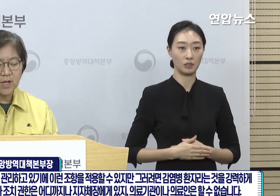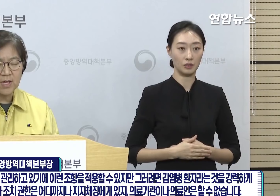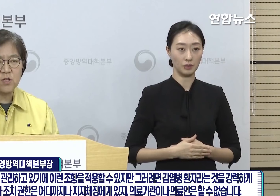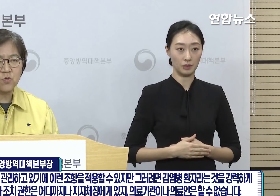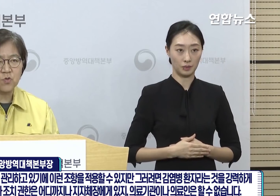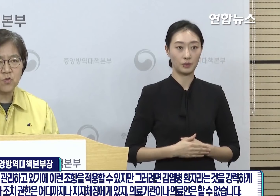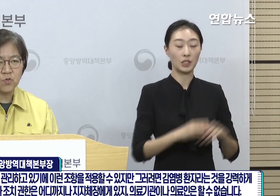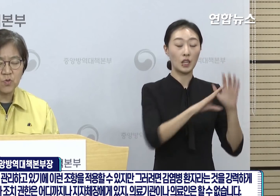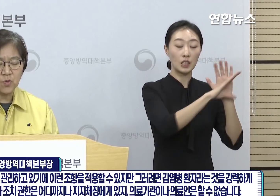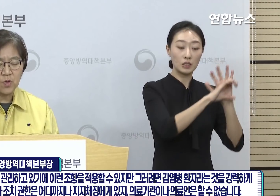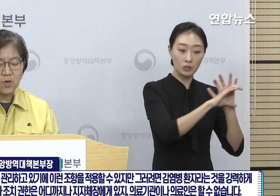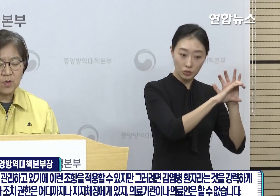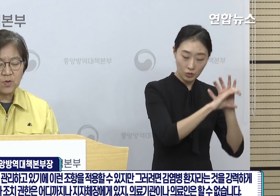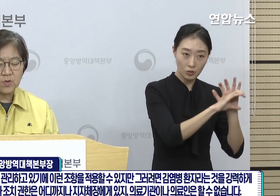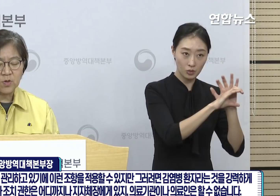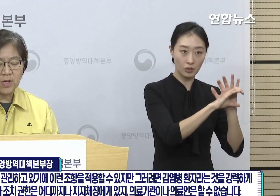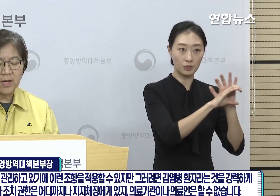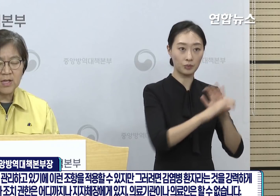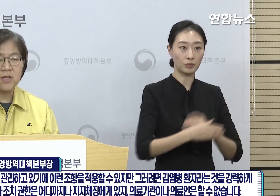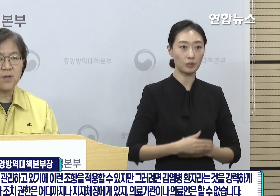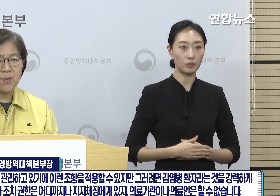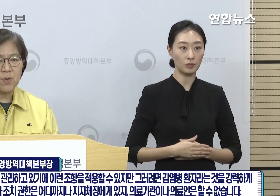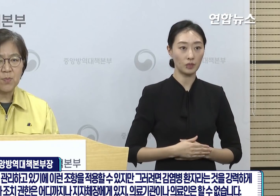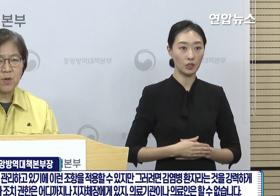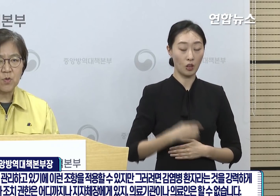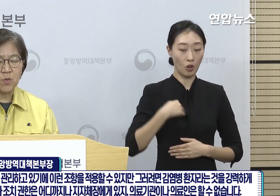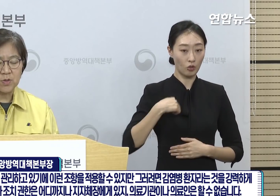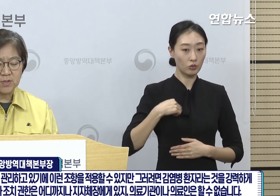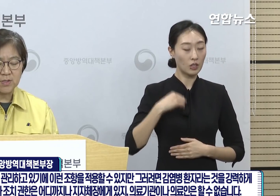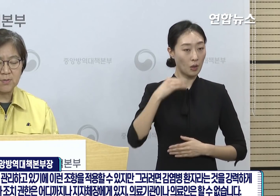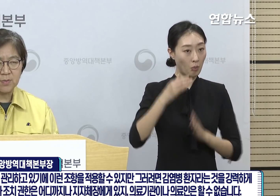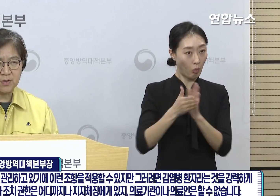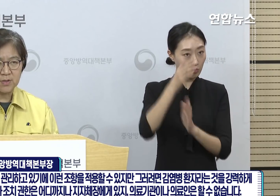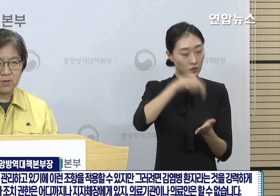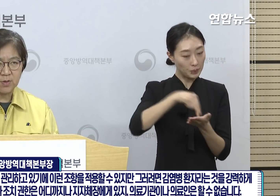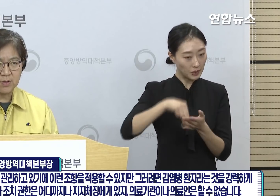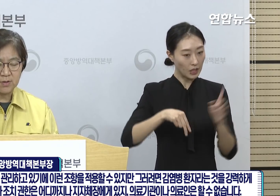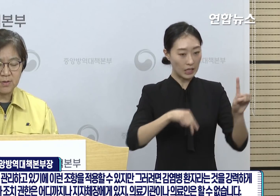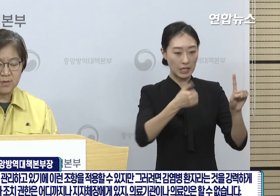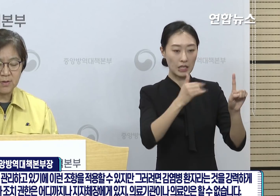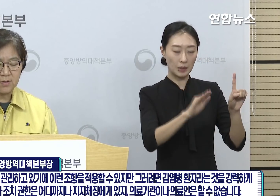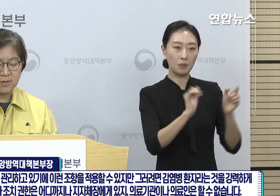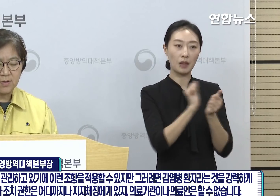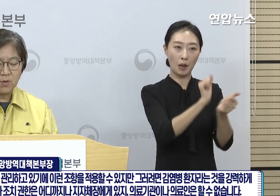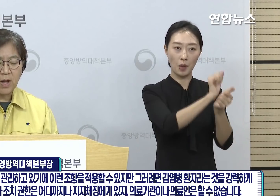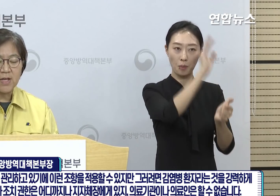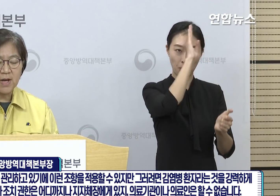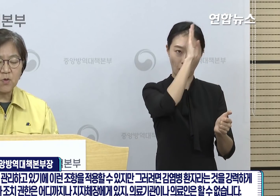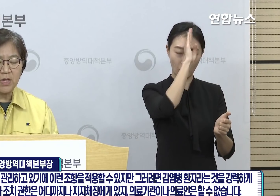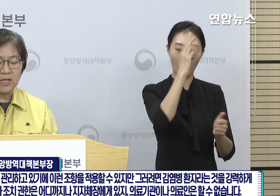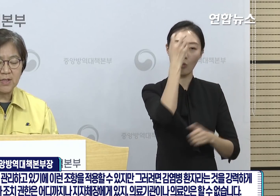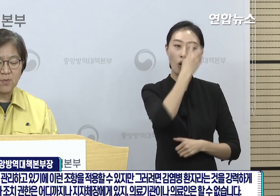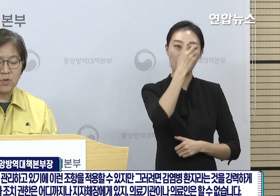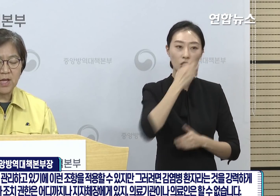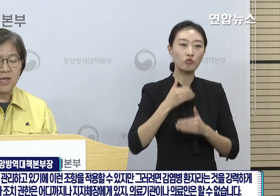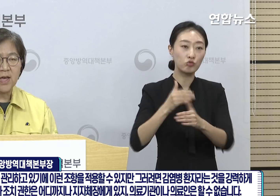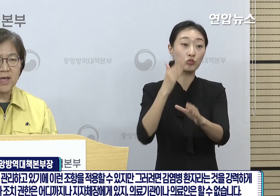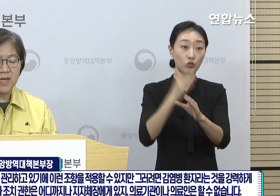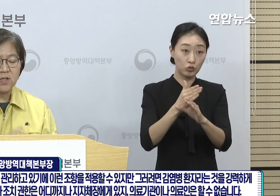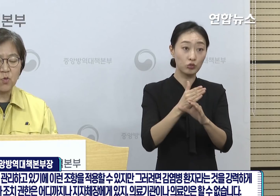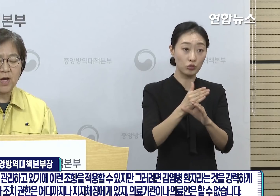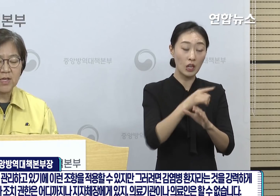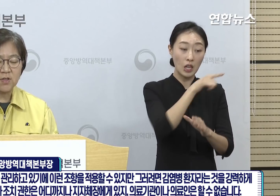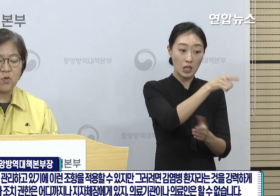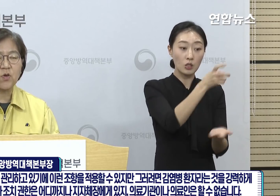코로나 1 구도 어 저희가 1급 가면 병으로 지금 그 어 관리를 하고 있기 때문에 이